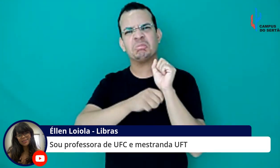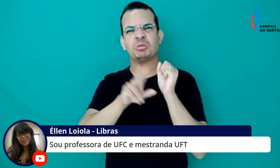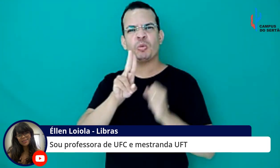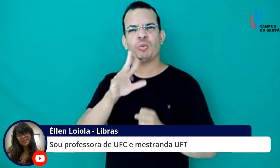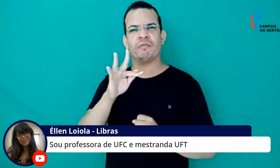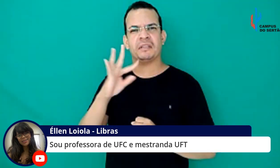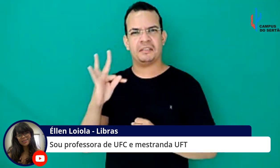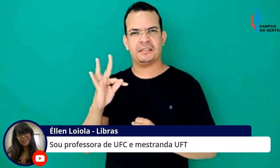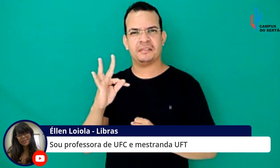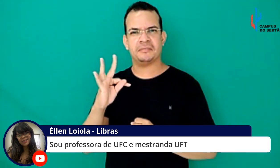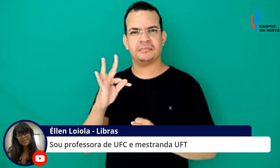É